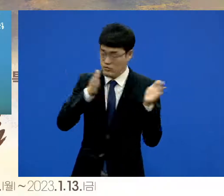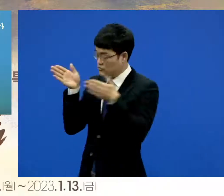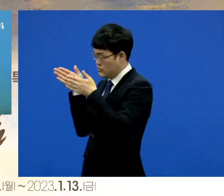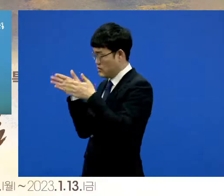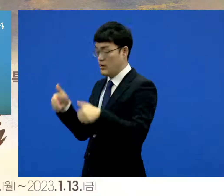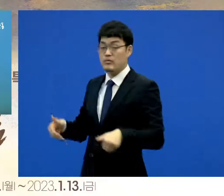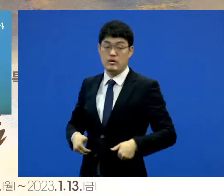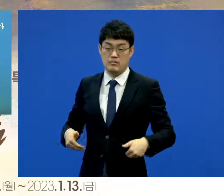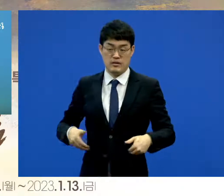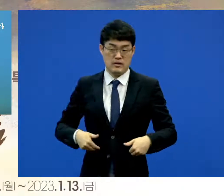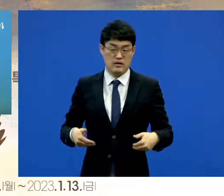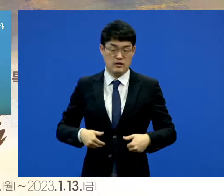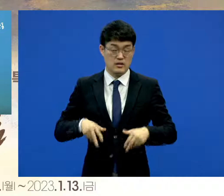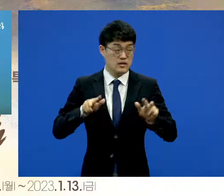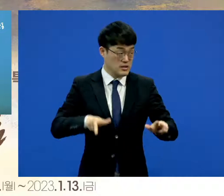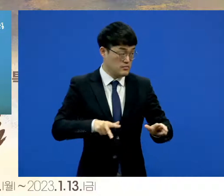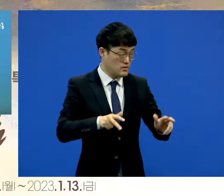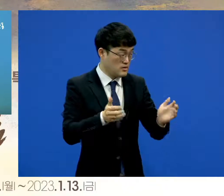인생의 전면 수정입니다.